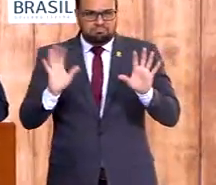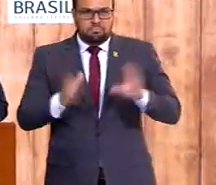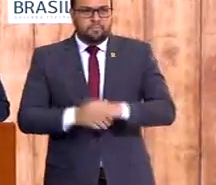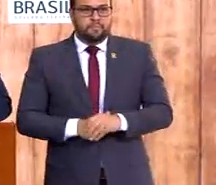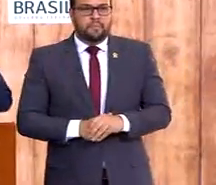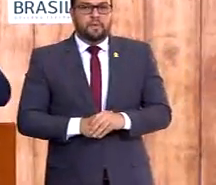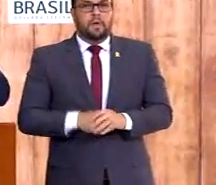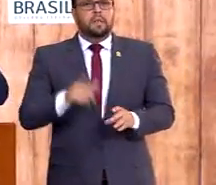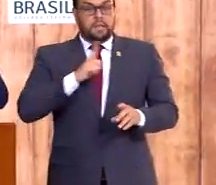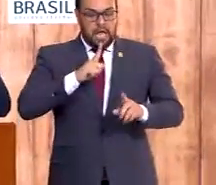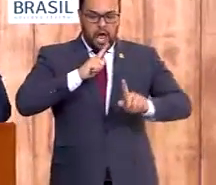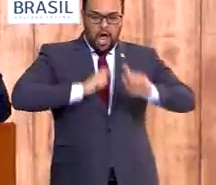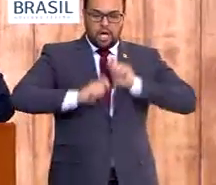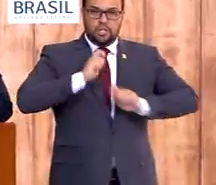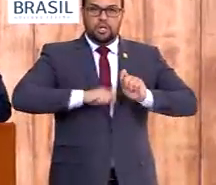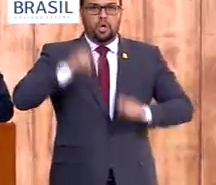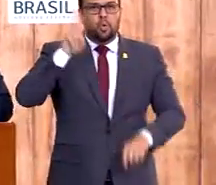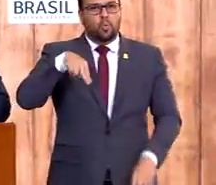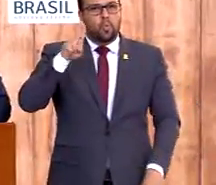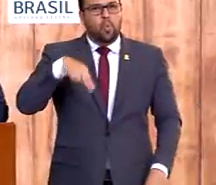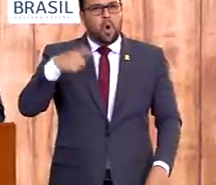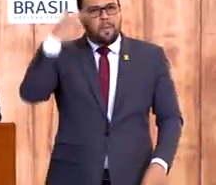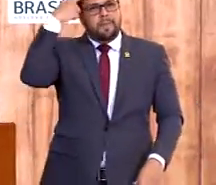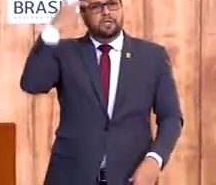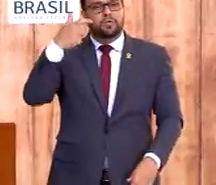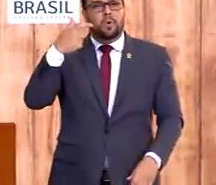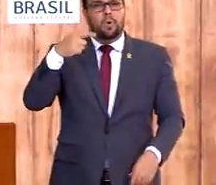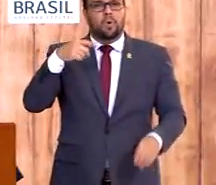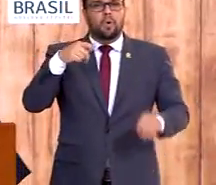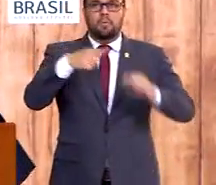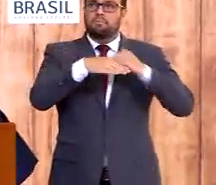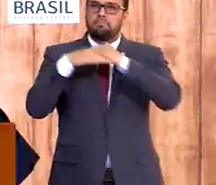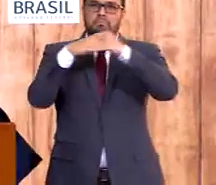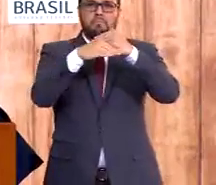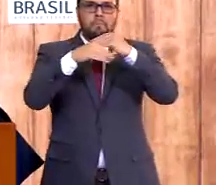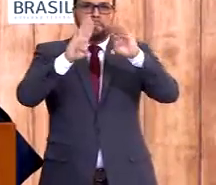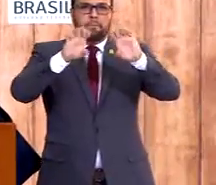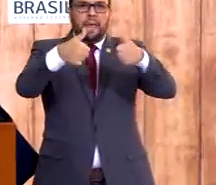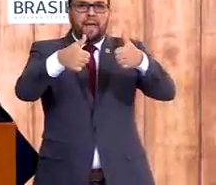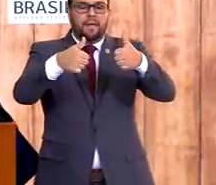indica o artística que jamais pensou no bem comum